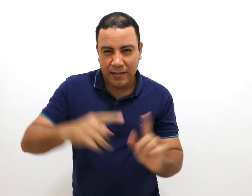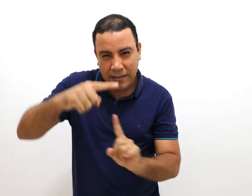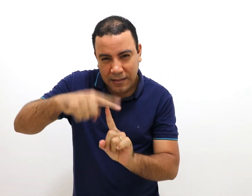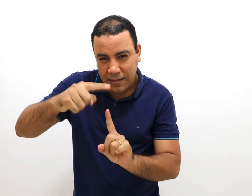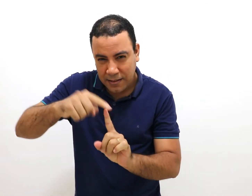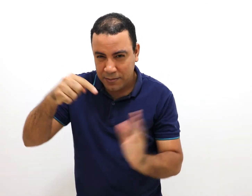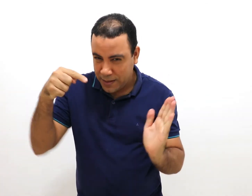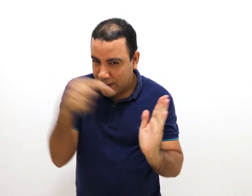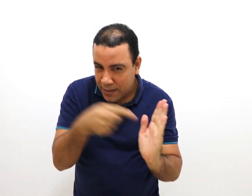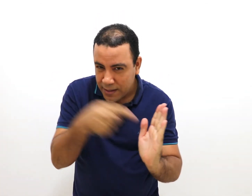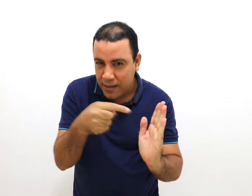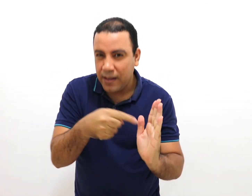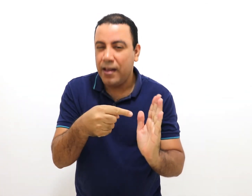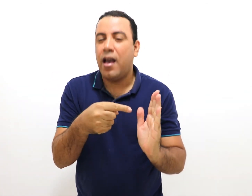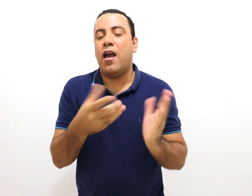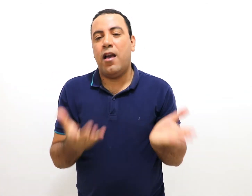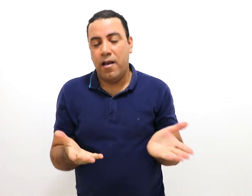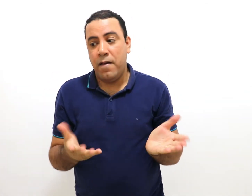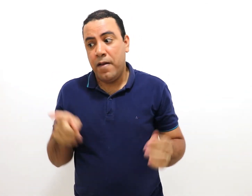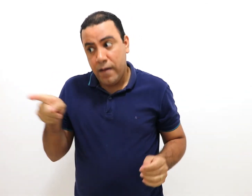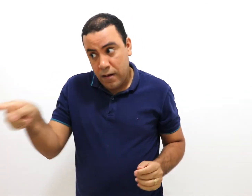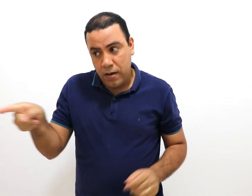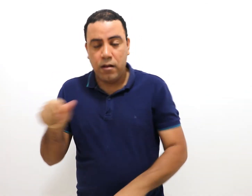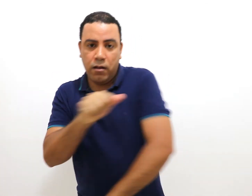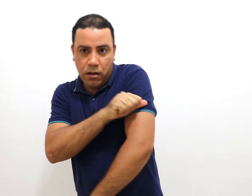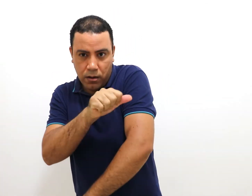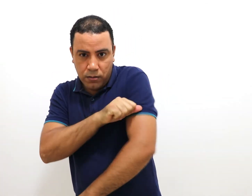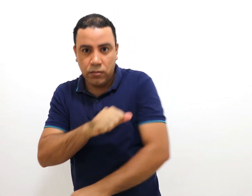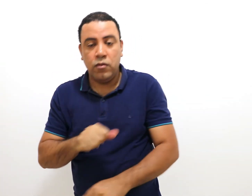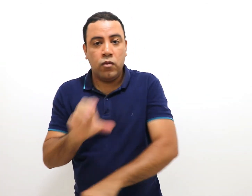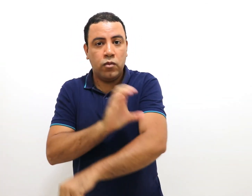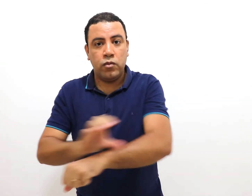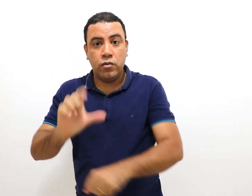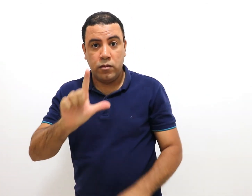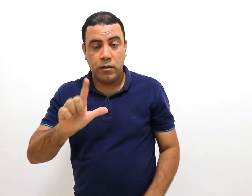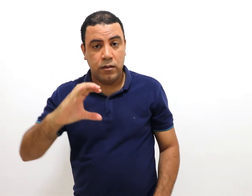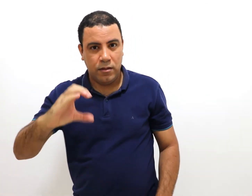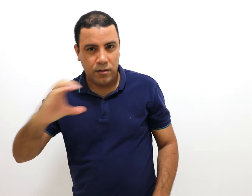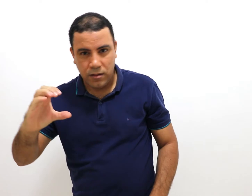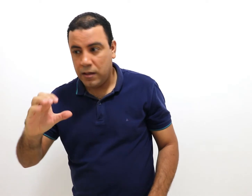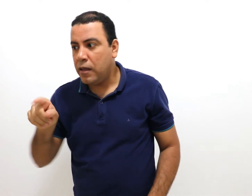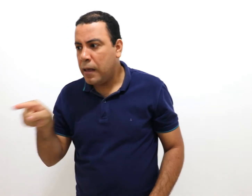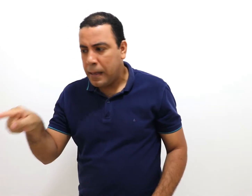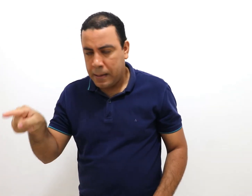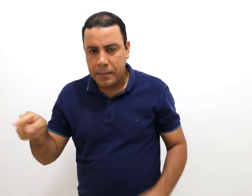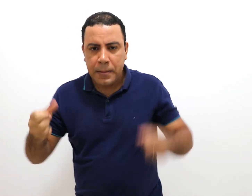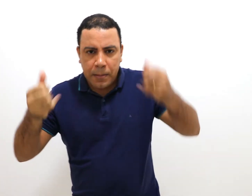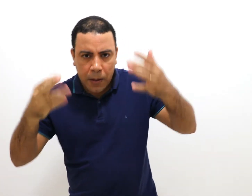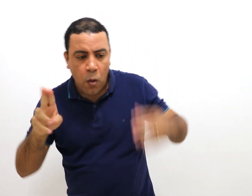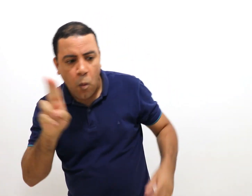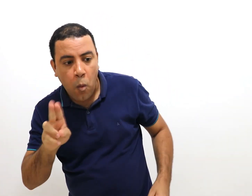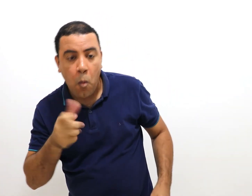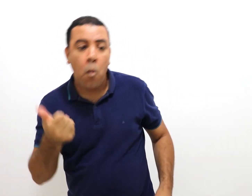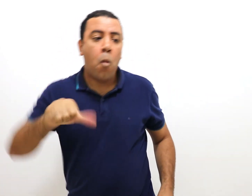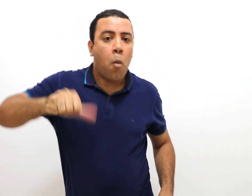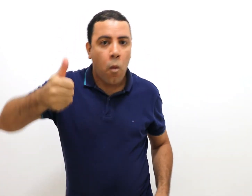Sobre esse tipo de exercício, um aluno do LCC comentou sobre a utilidade.